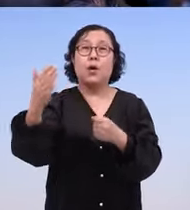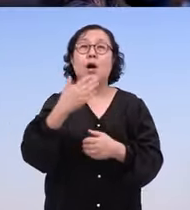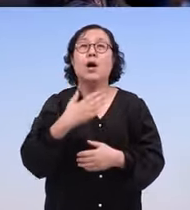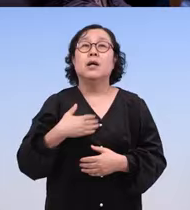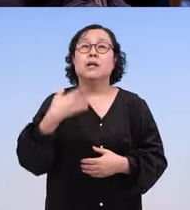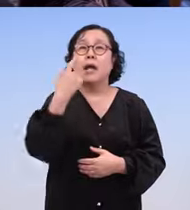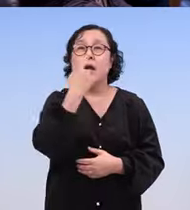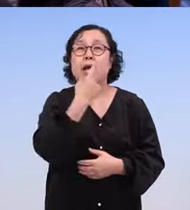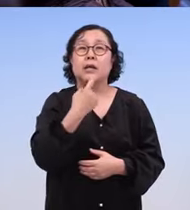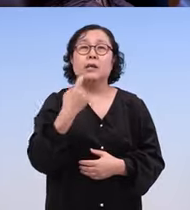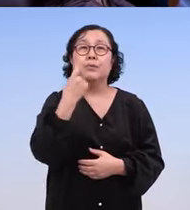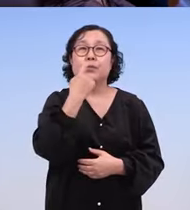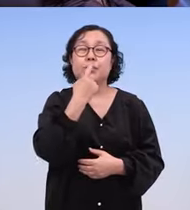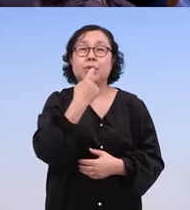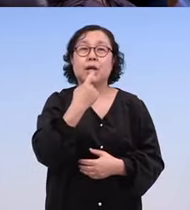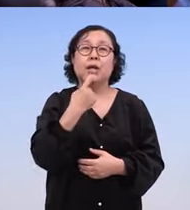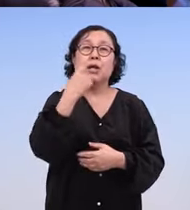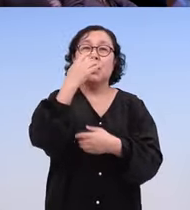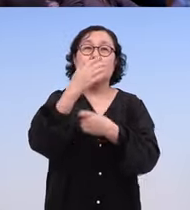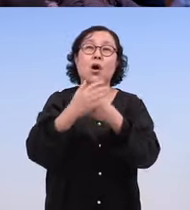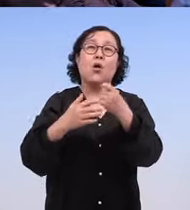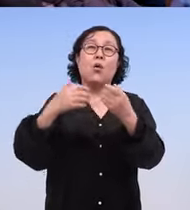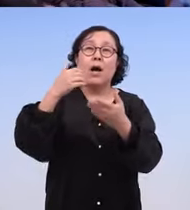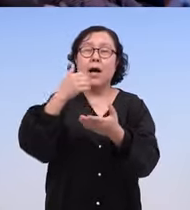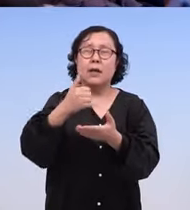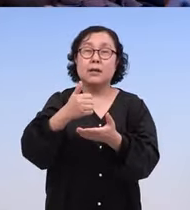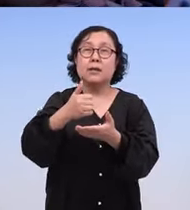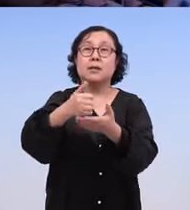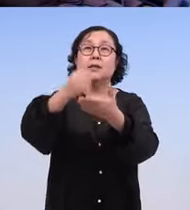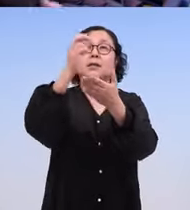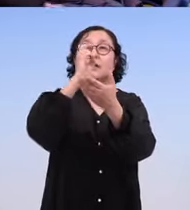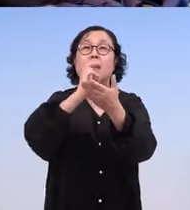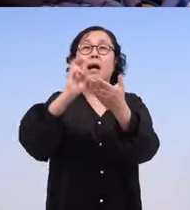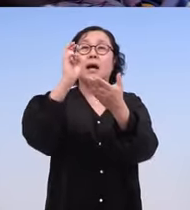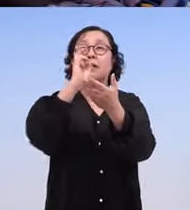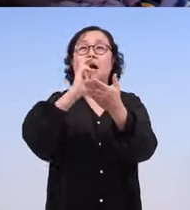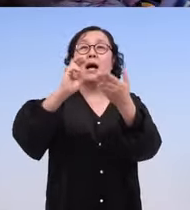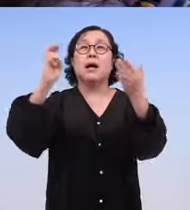내 입술이 여호와를 찬양하리.